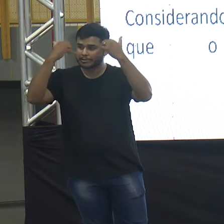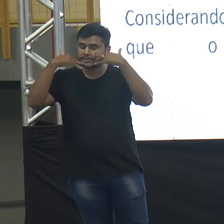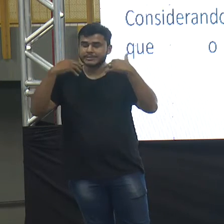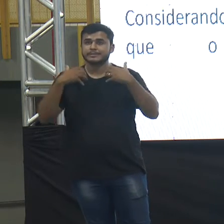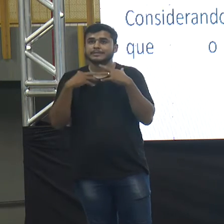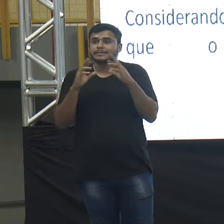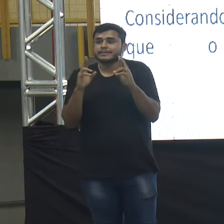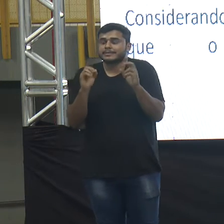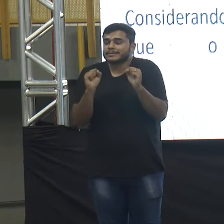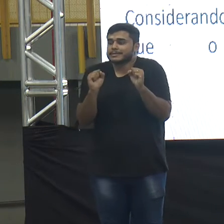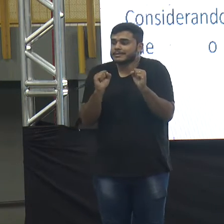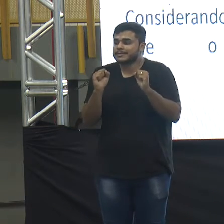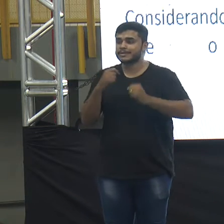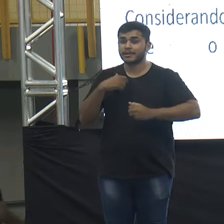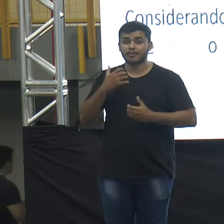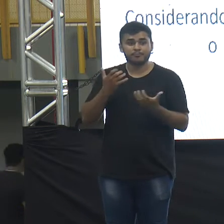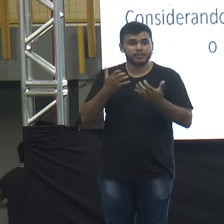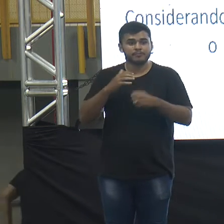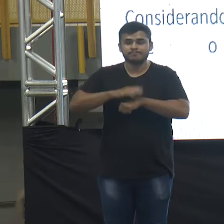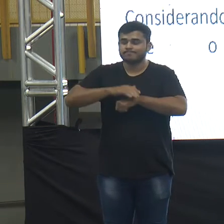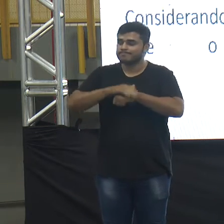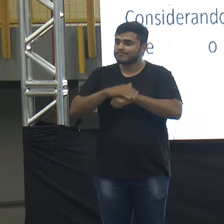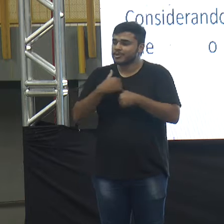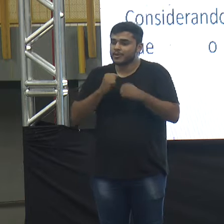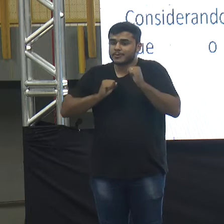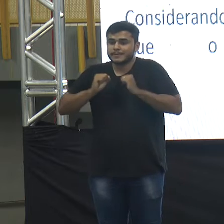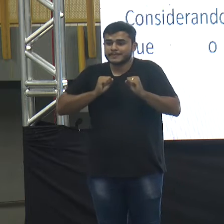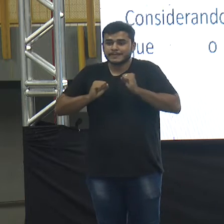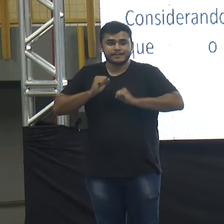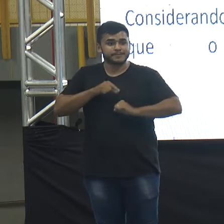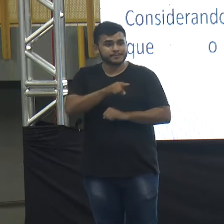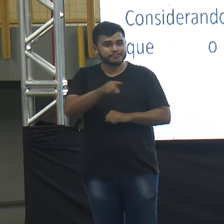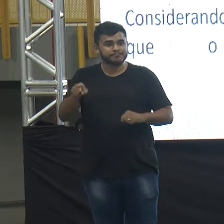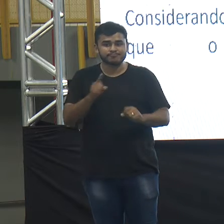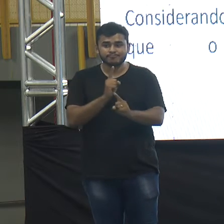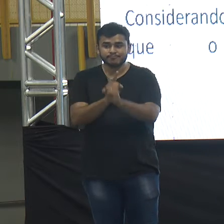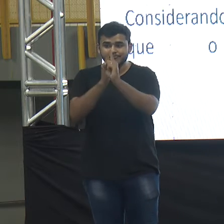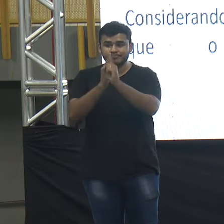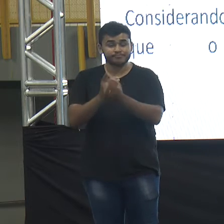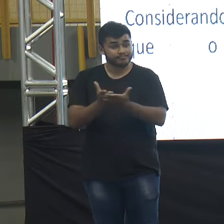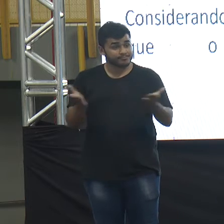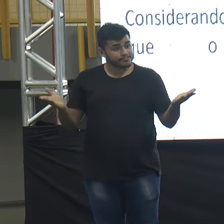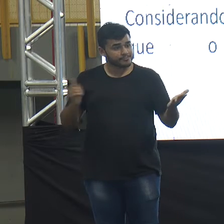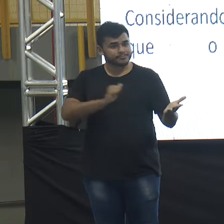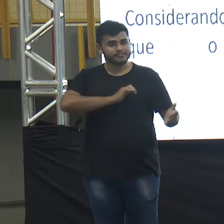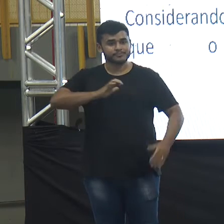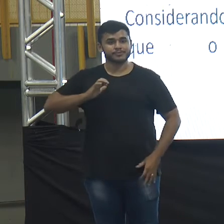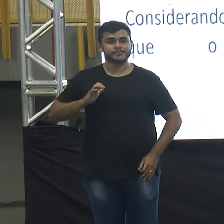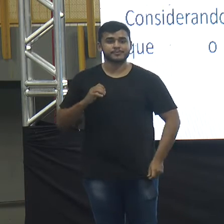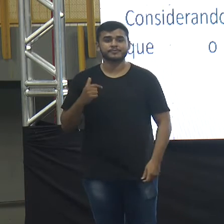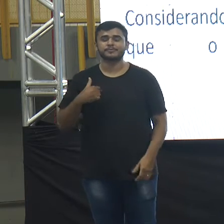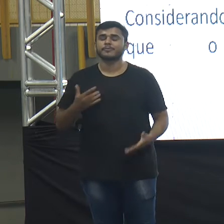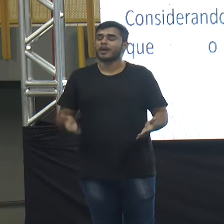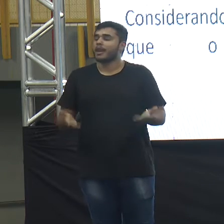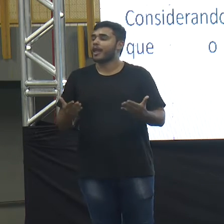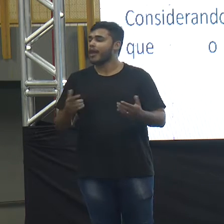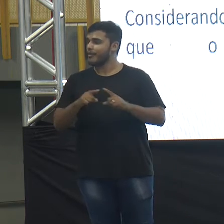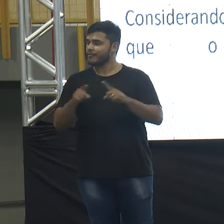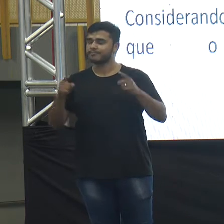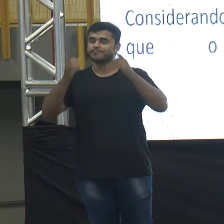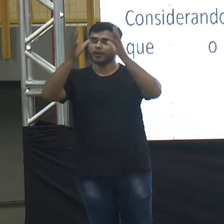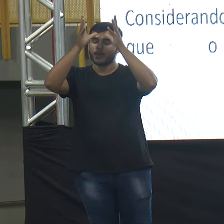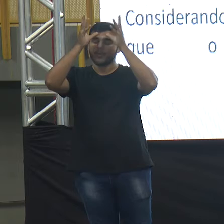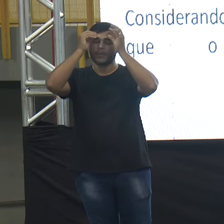com vocês. Porque não tem oxigenação melhor do que estar com vocês. Impressionante como eu chego em casa leve. E